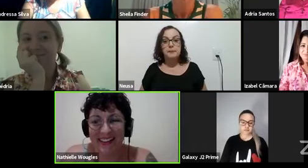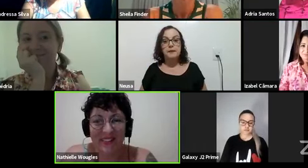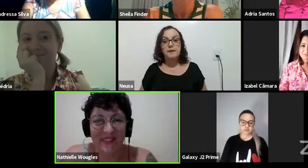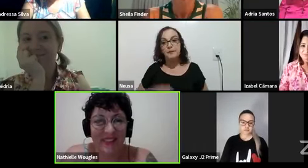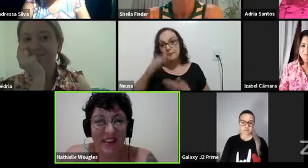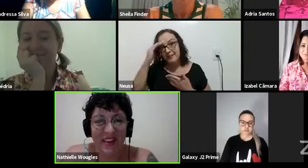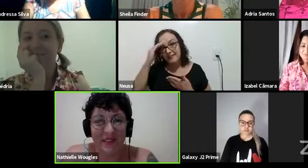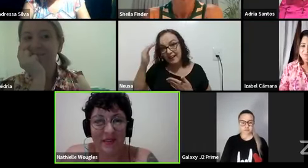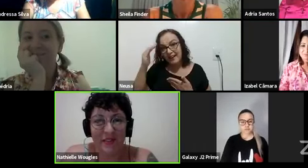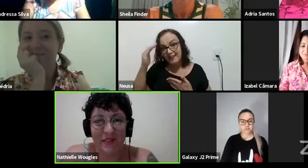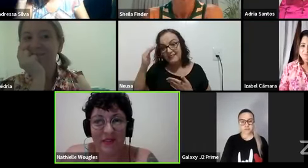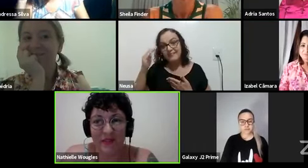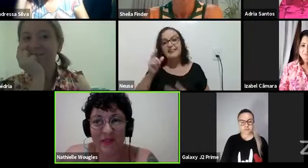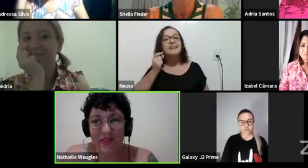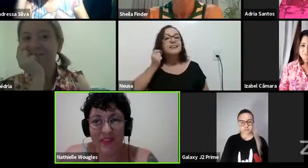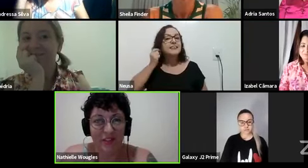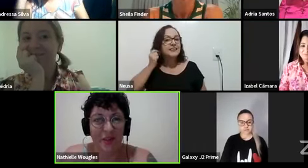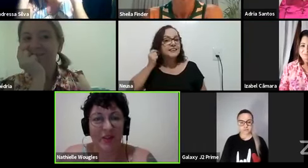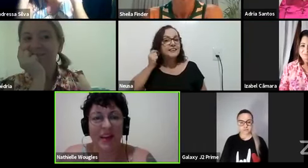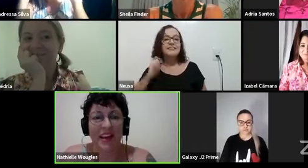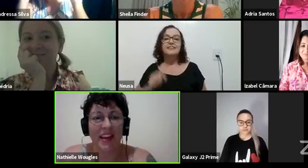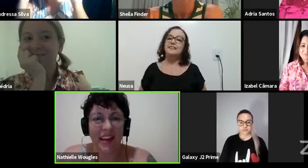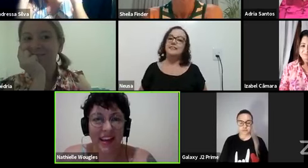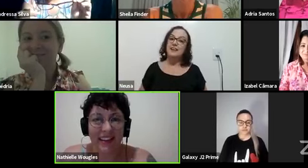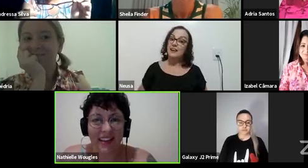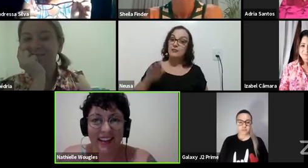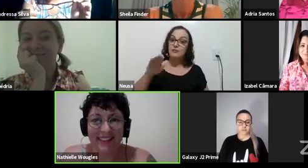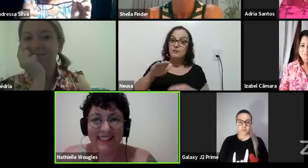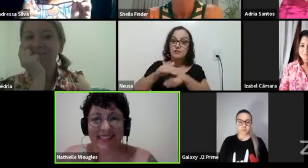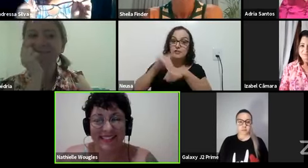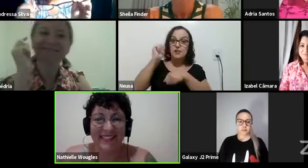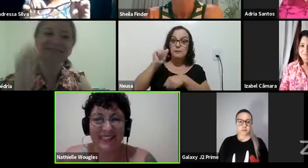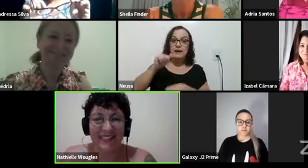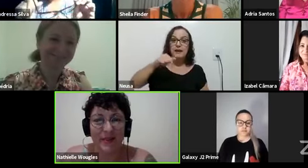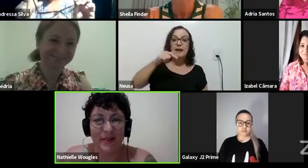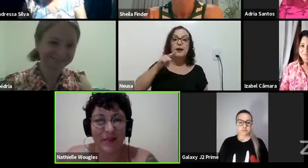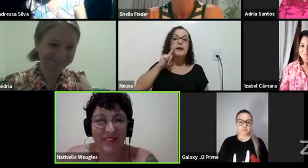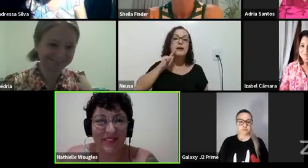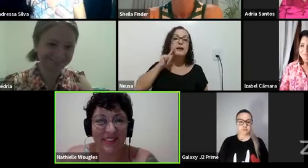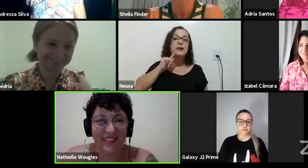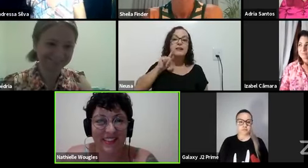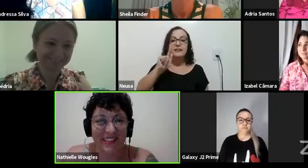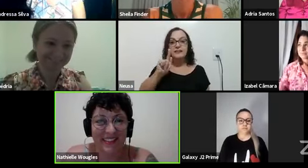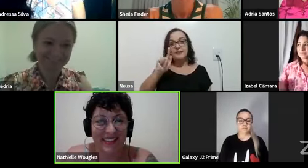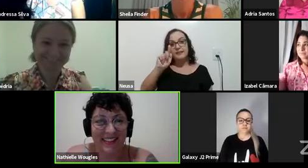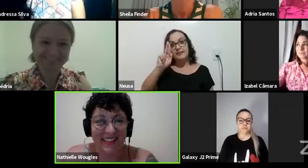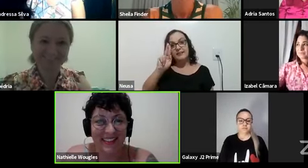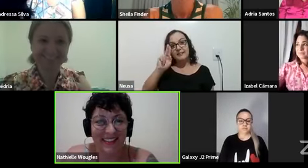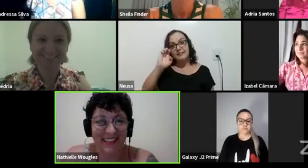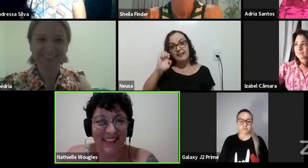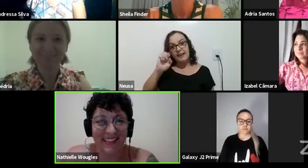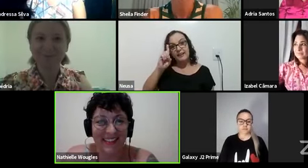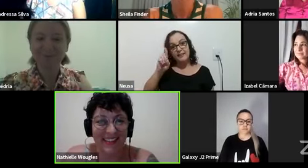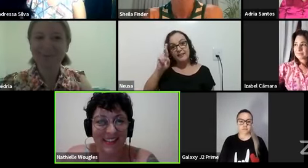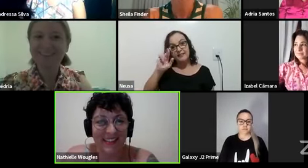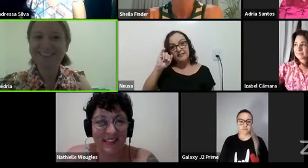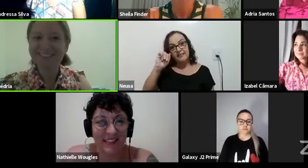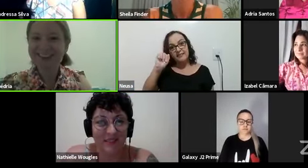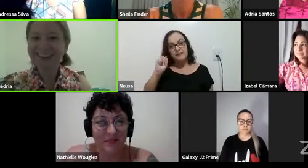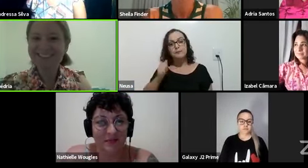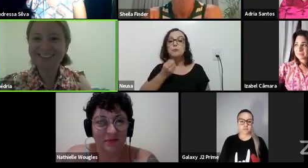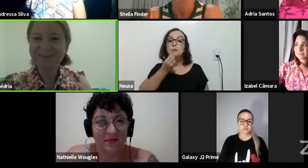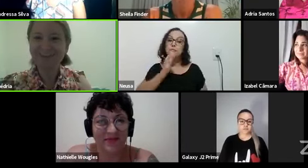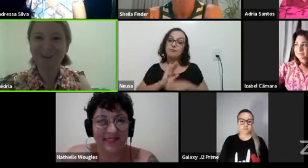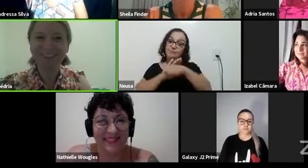Obrigada, Adria. Obrigada a Vou você. chamar aqui a Guedria. Boa noite. Boa